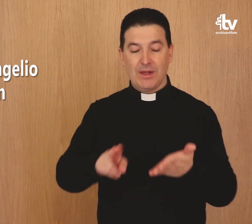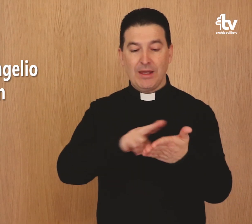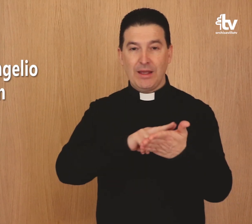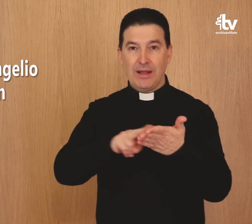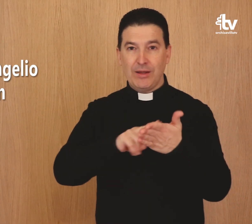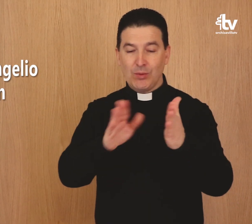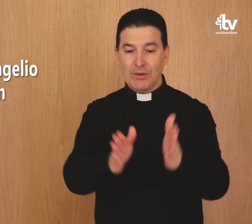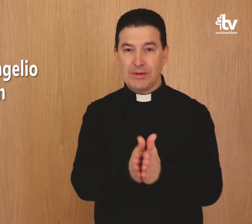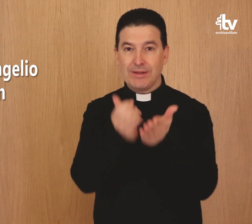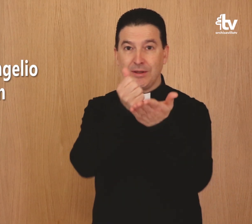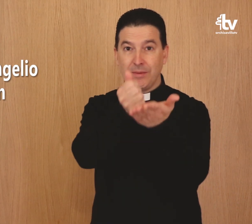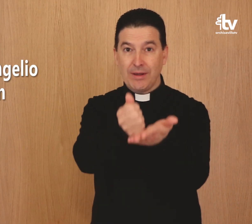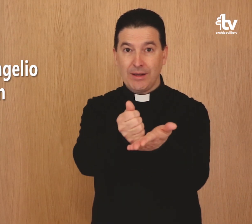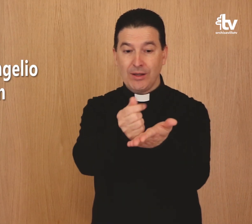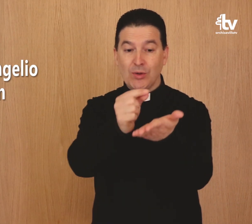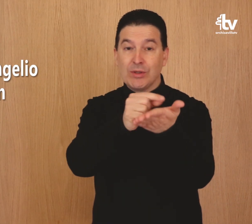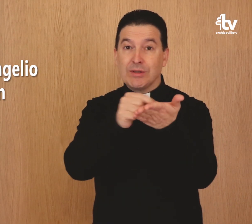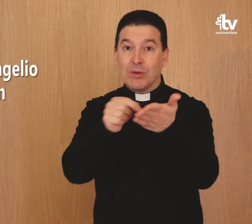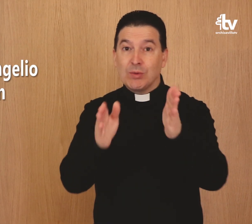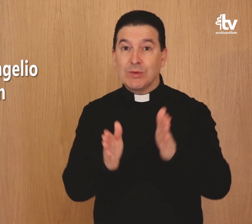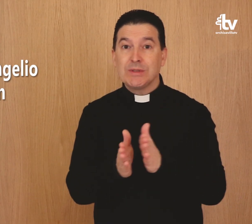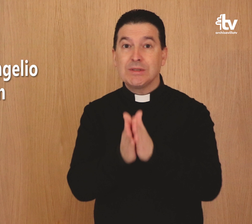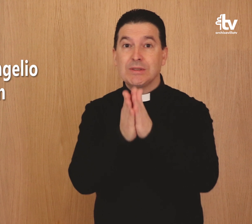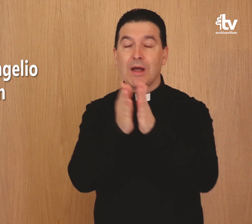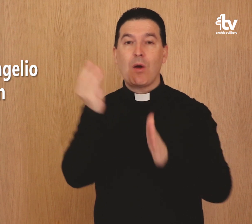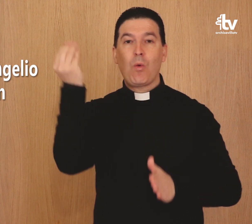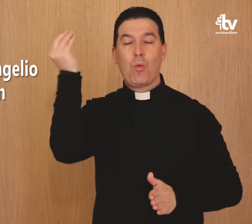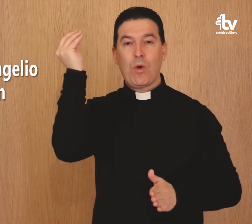Lectura del Santo Evangelio según San Juan.